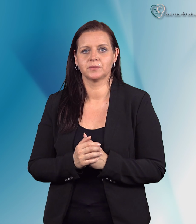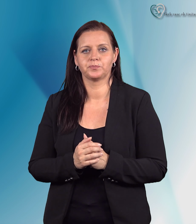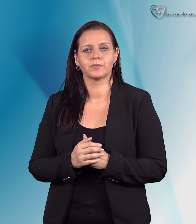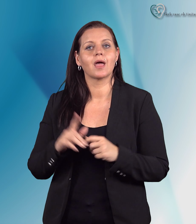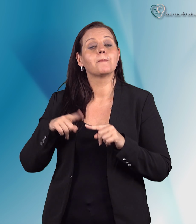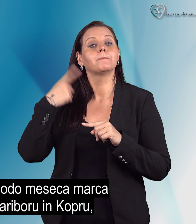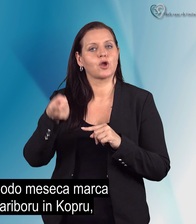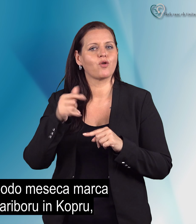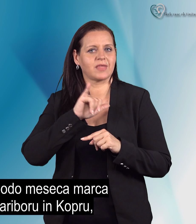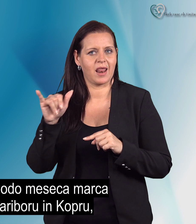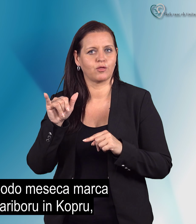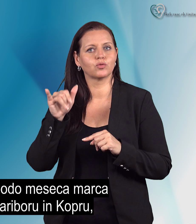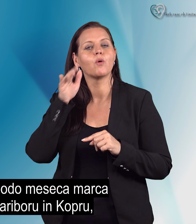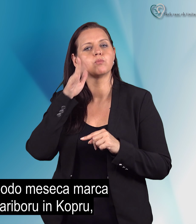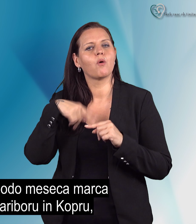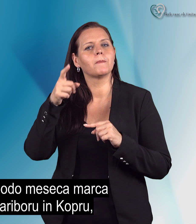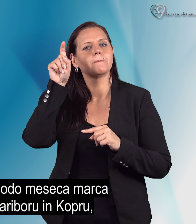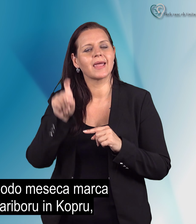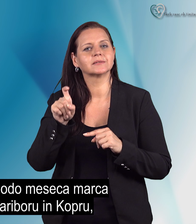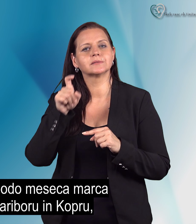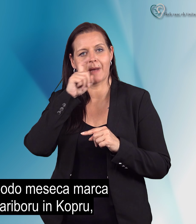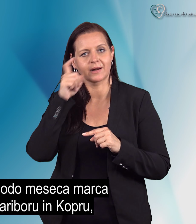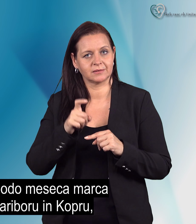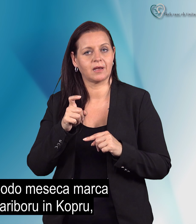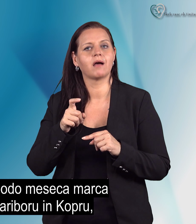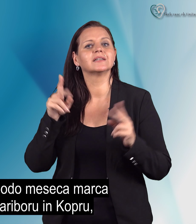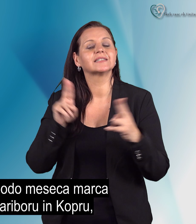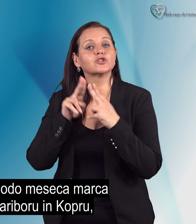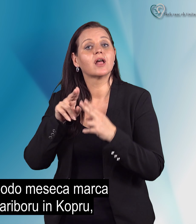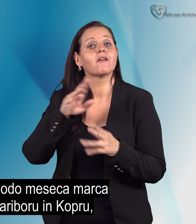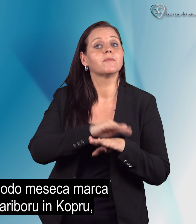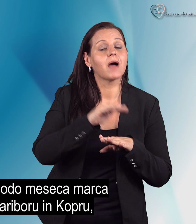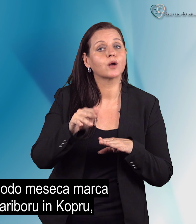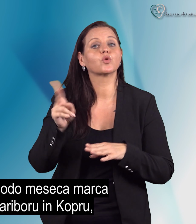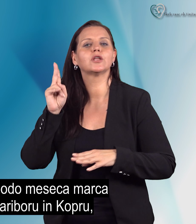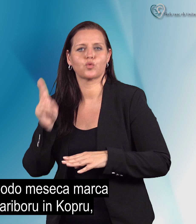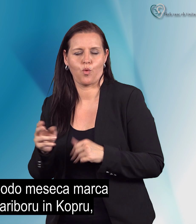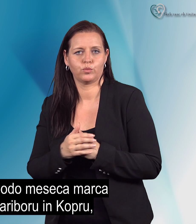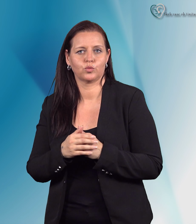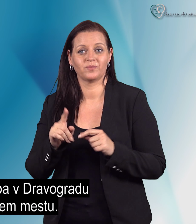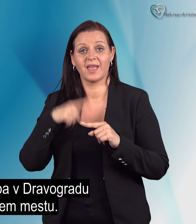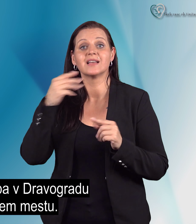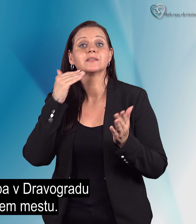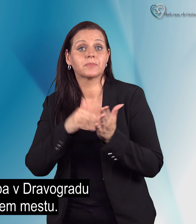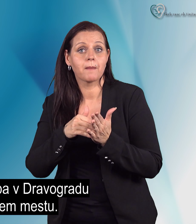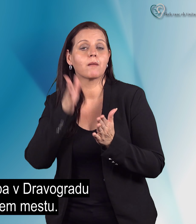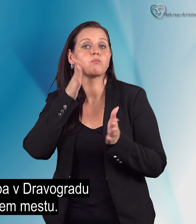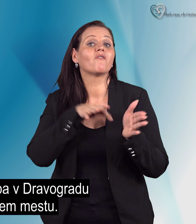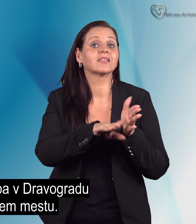Prihodnje leto bodo meseca marca srečanja v Mariboru in Kopru, septembra pa v Dravogradu in Novem mestu.